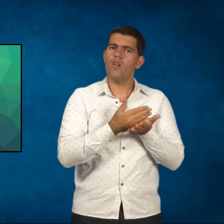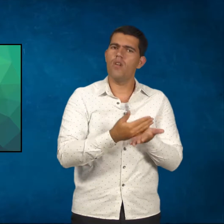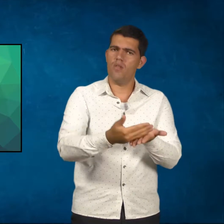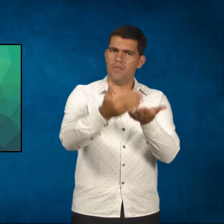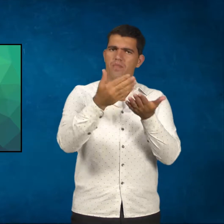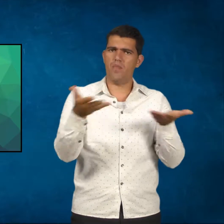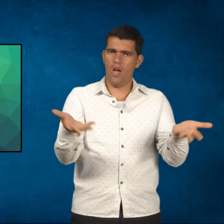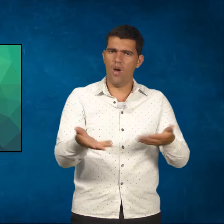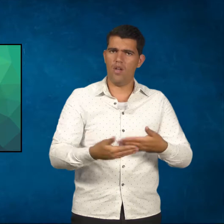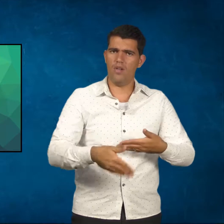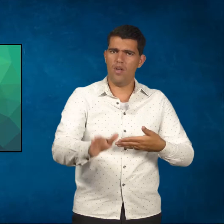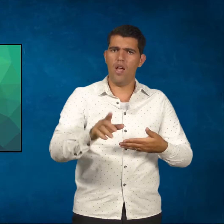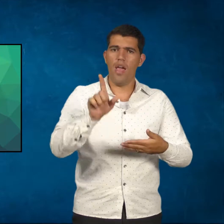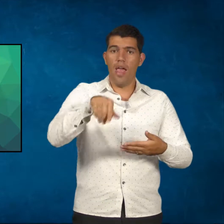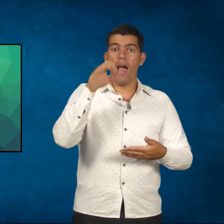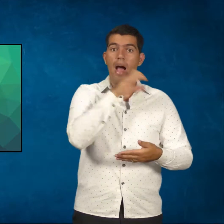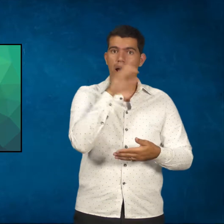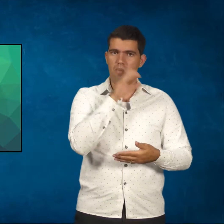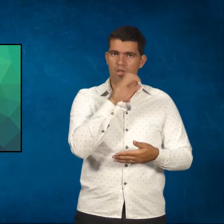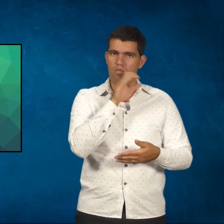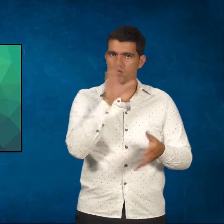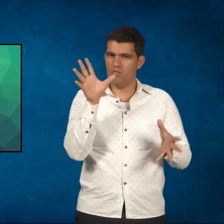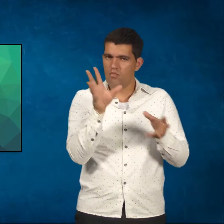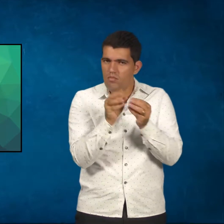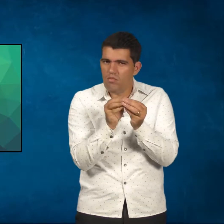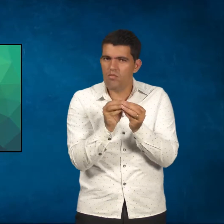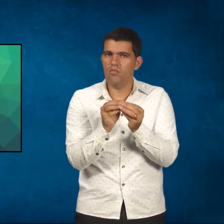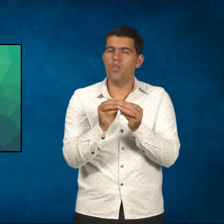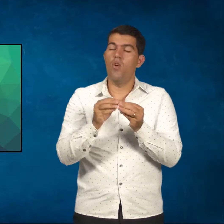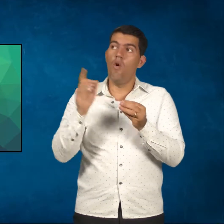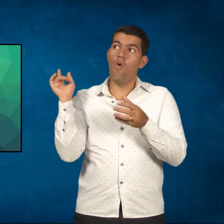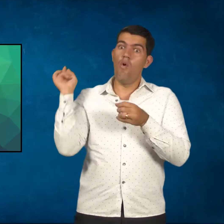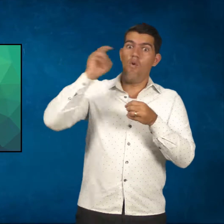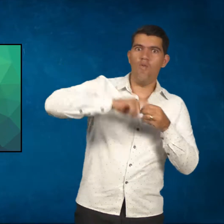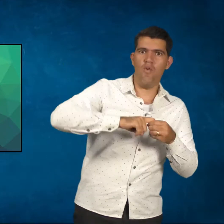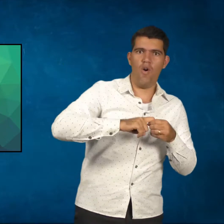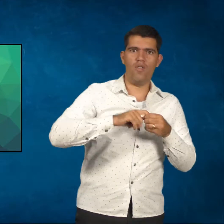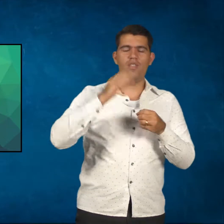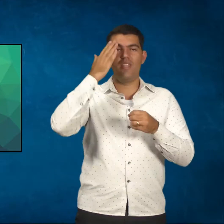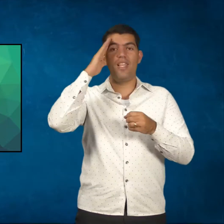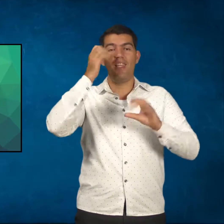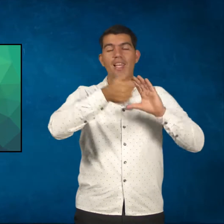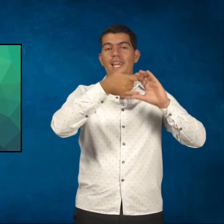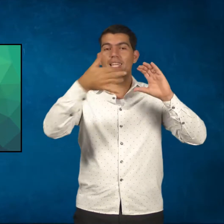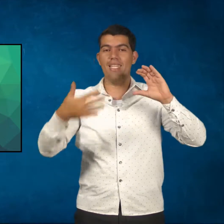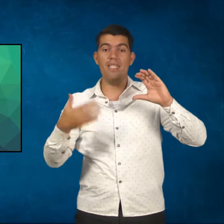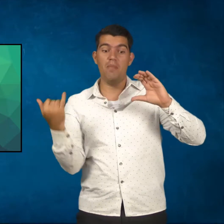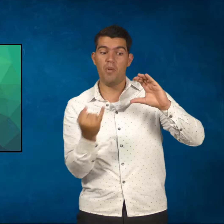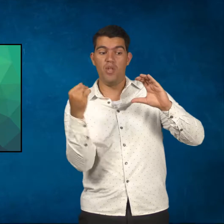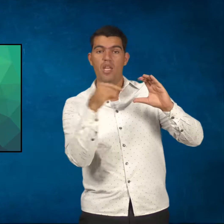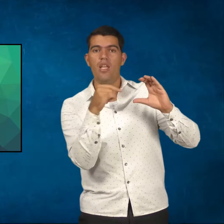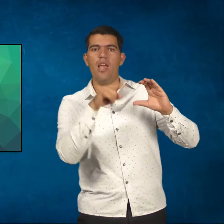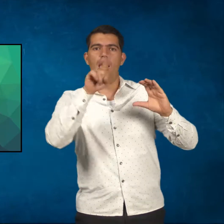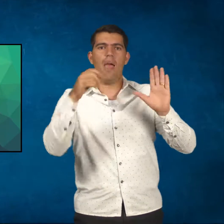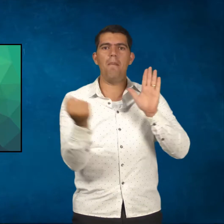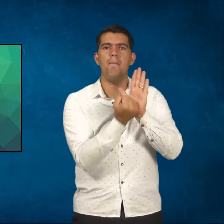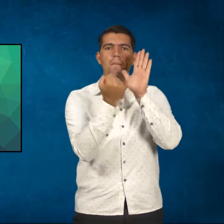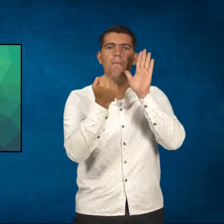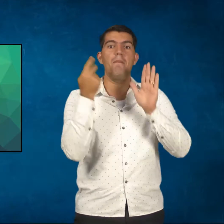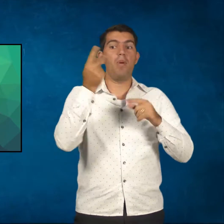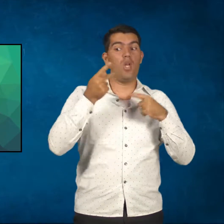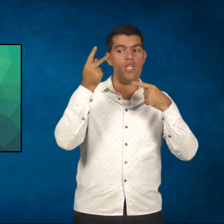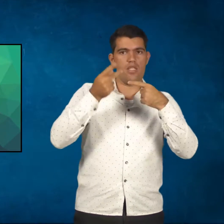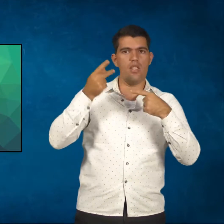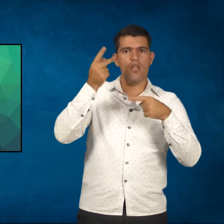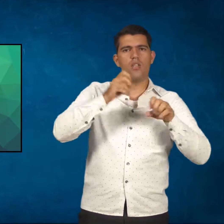Inicialmente, vamos fazer uma rápida e resumida retomada de aspectos importantes que marcaram